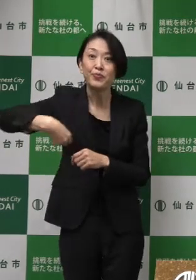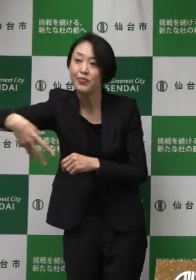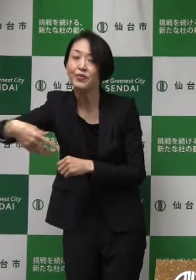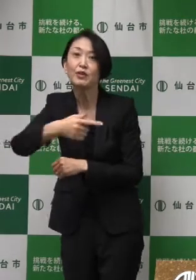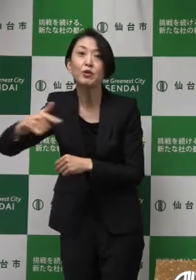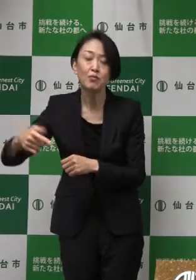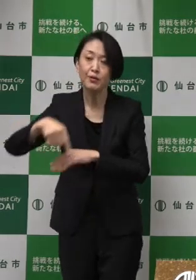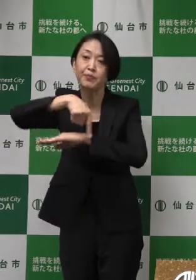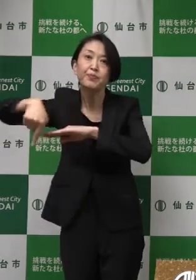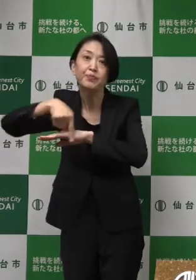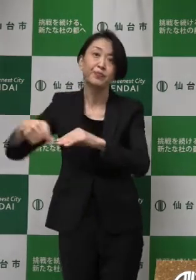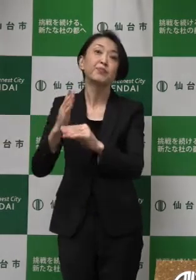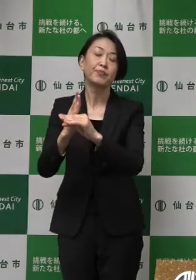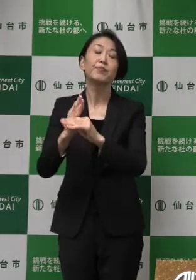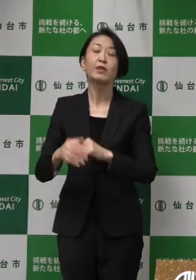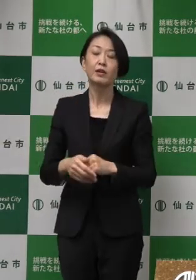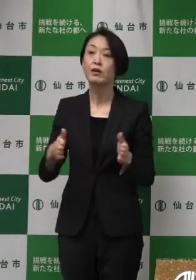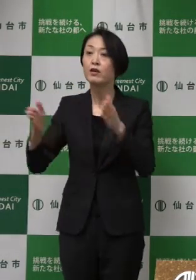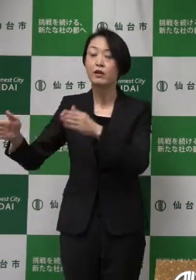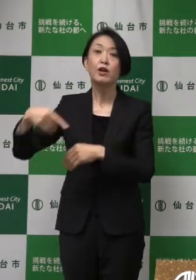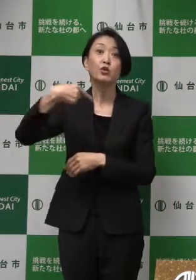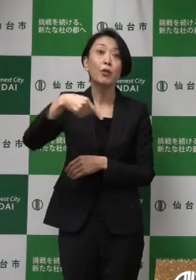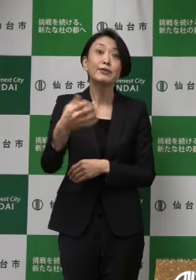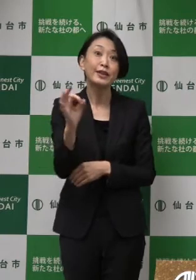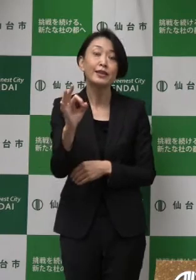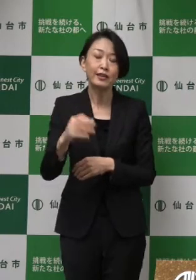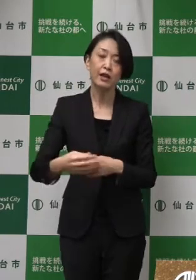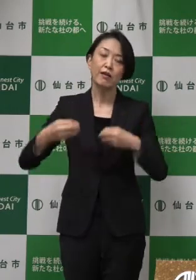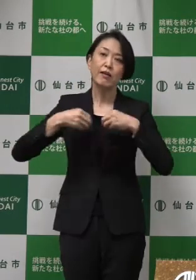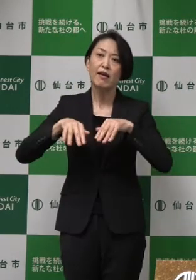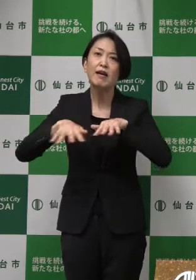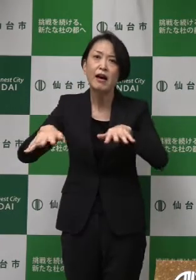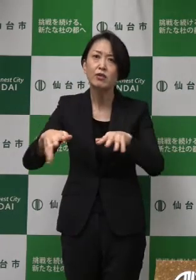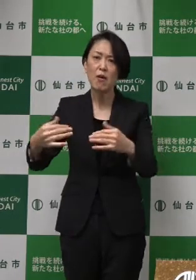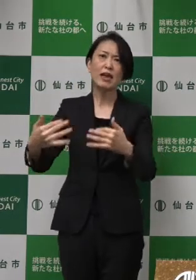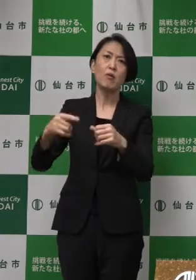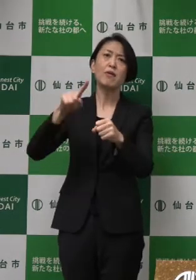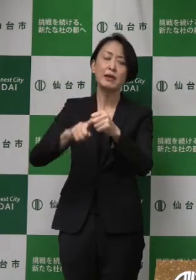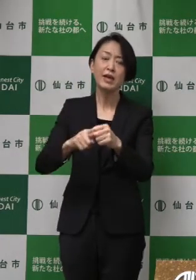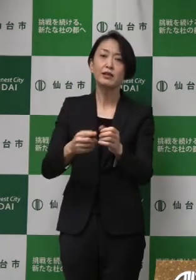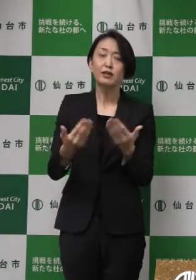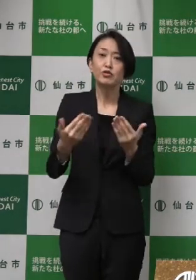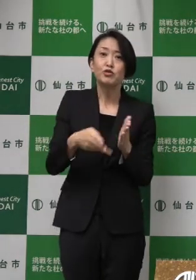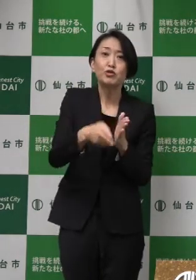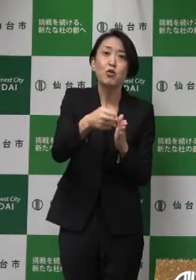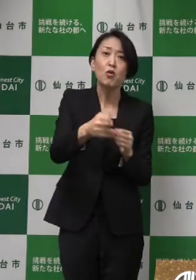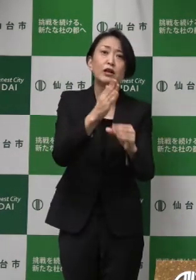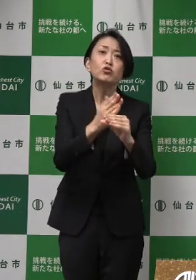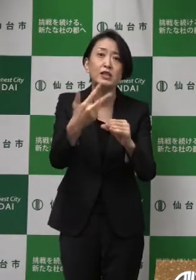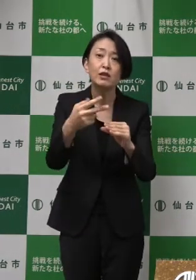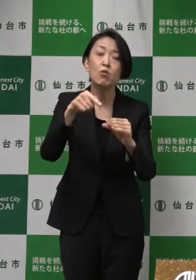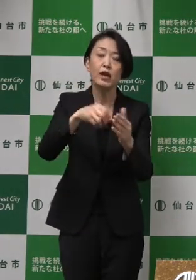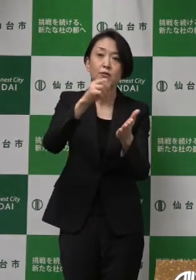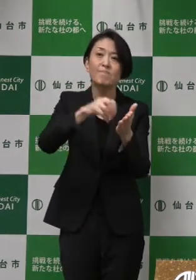教育費では感染症の影響により修学旅行が中止となった場合に生じる取り消し手